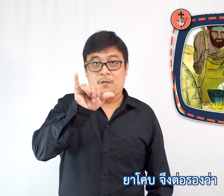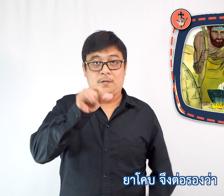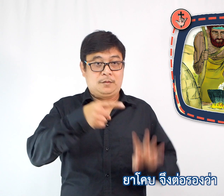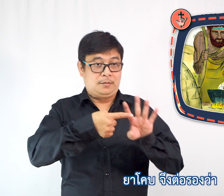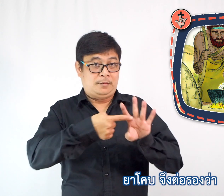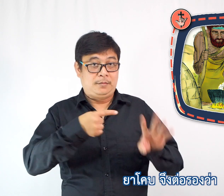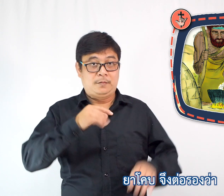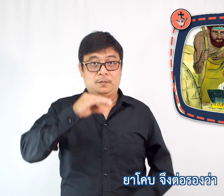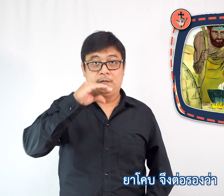า